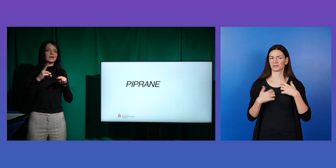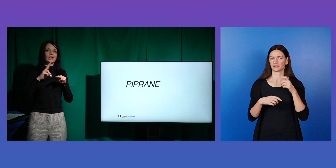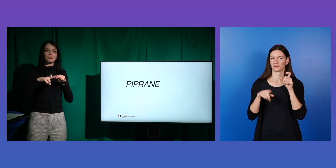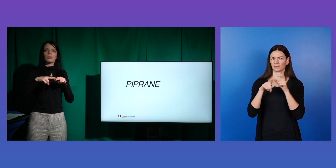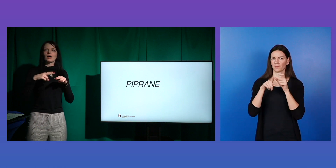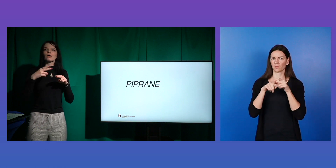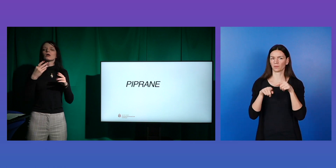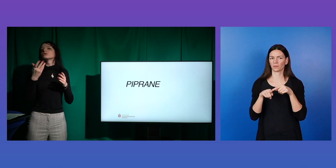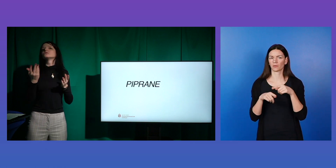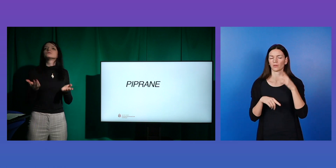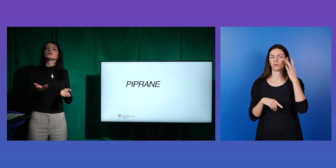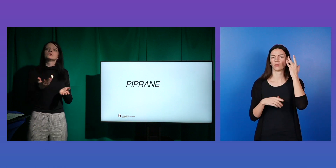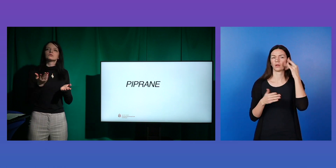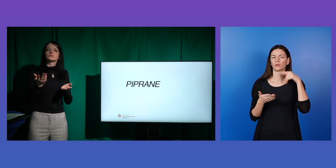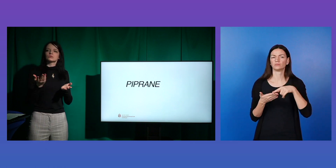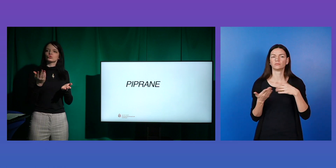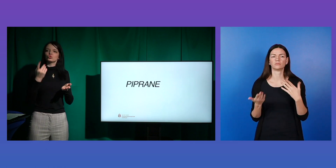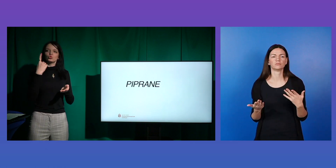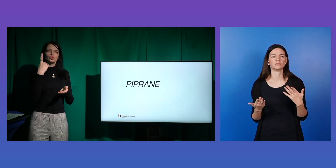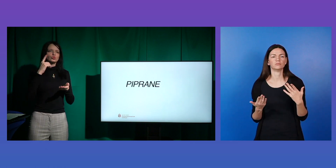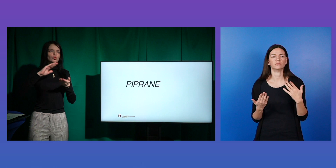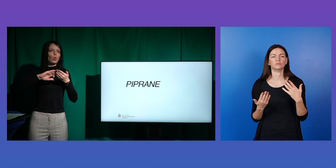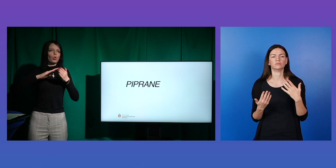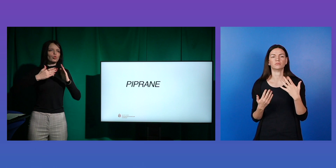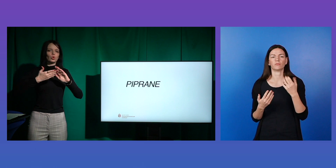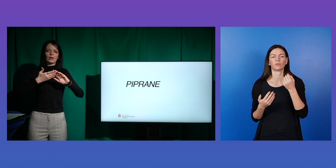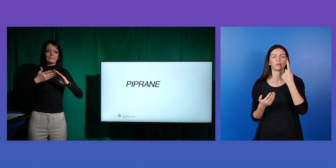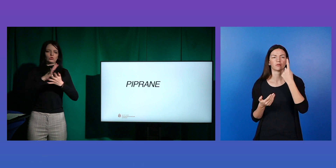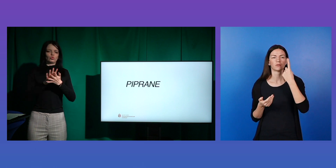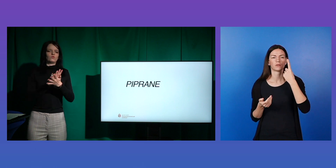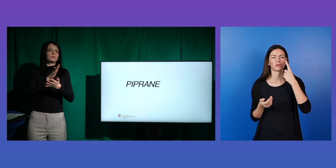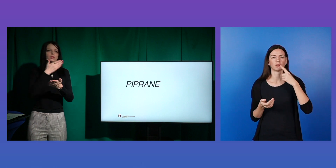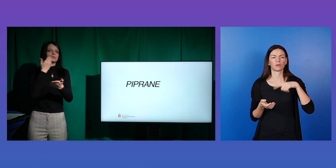See oli väga huvitav sõna, sellepärast, et